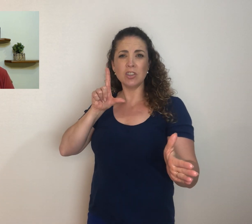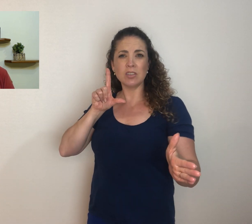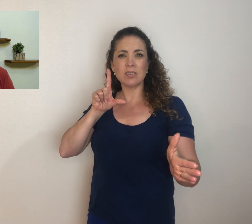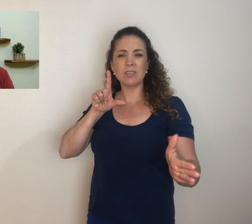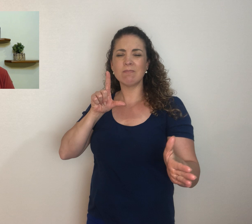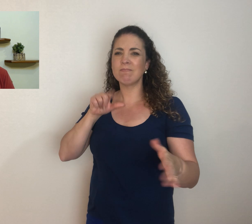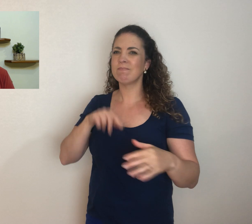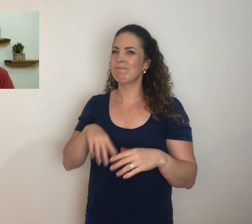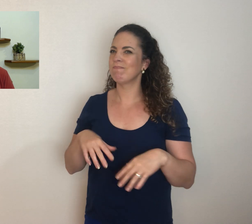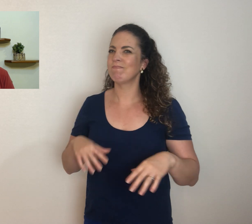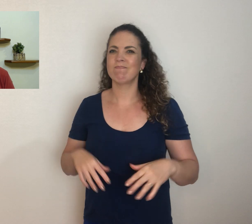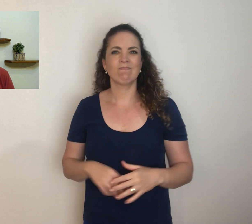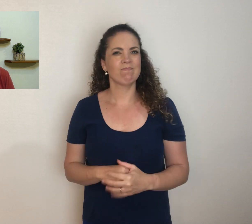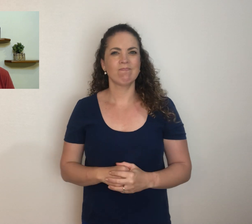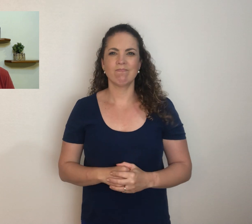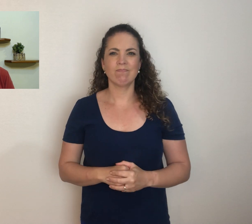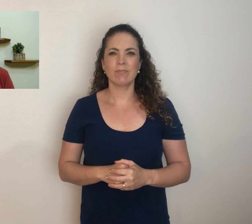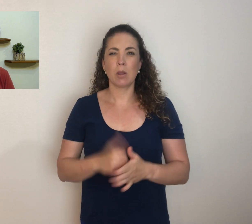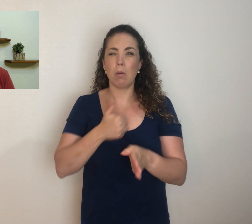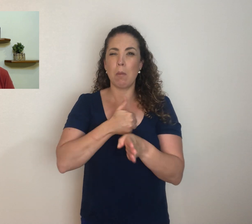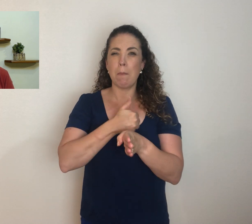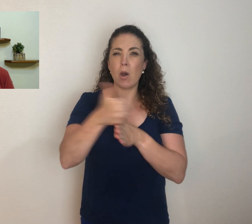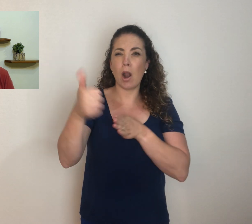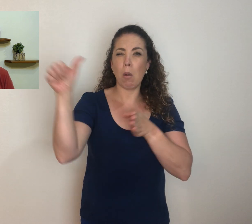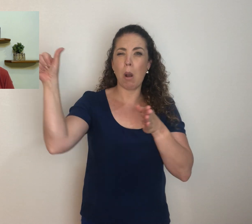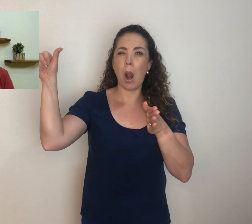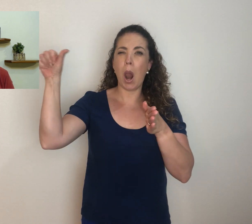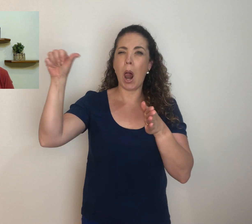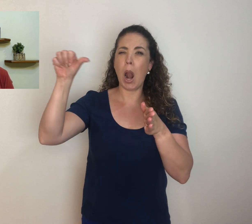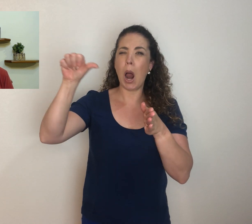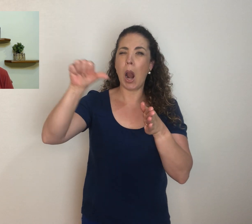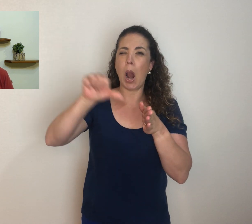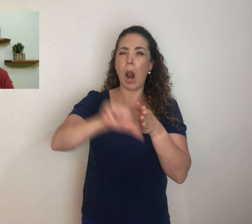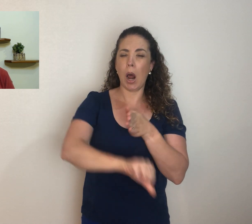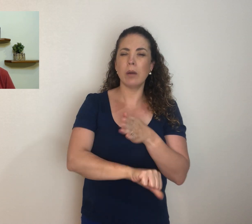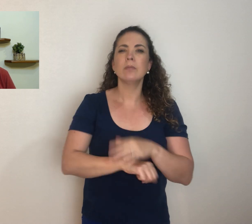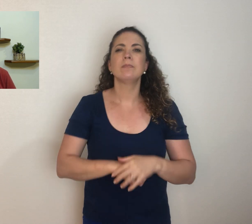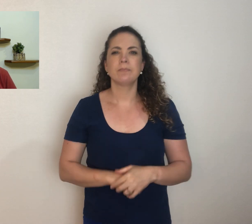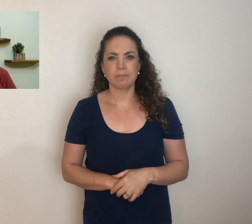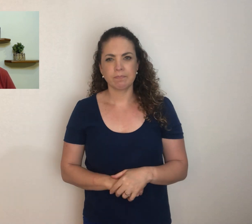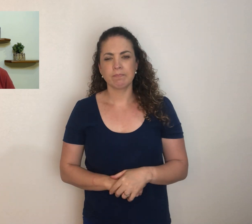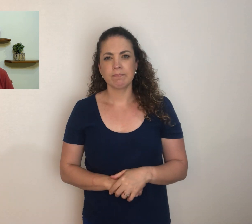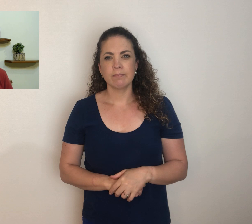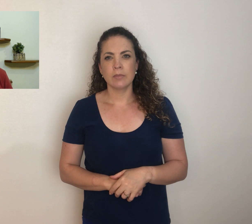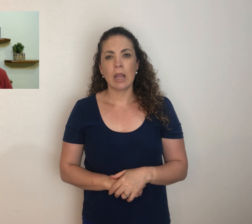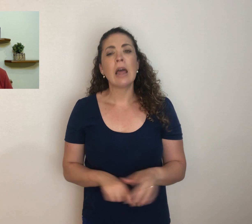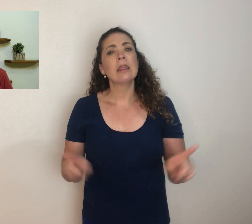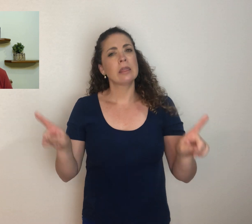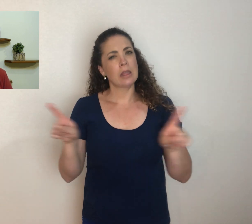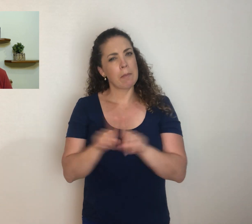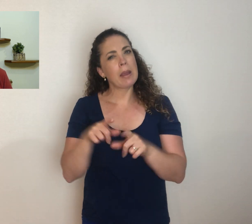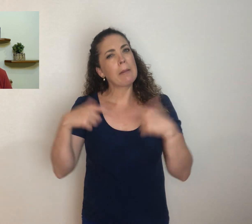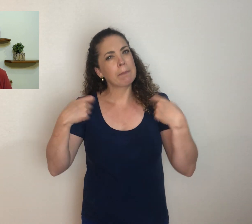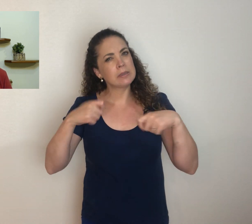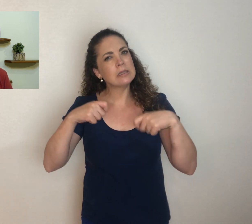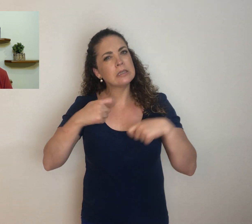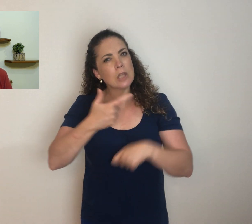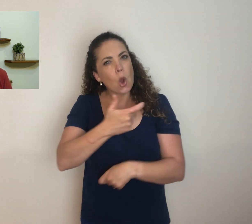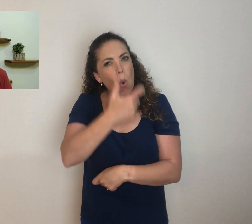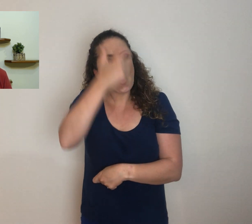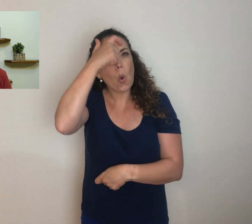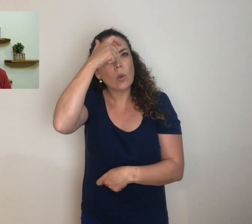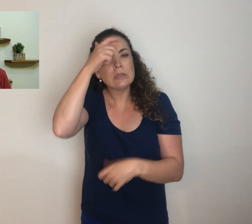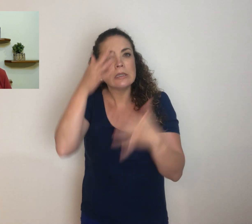E também a gente deve saber, irmãos, que estas coisas vão assediar a igreja, vão